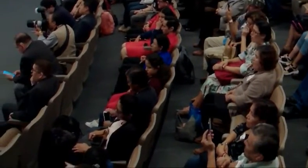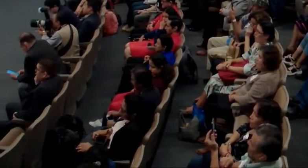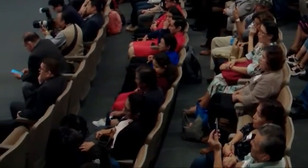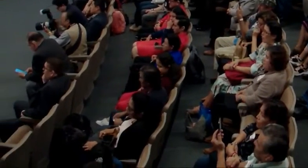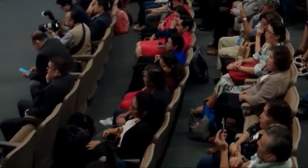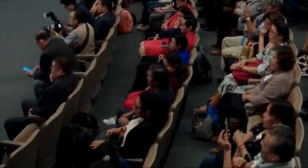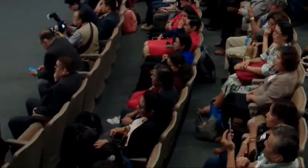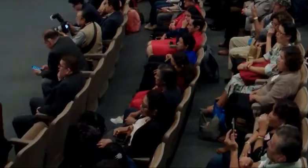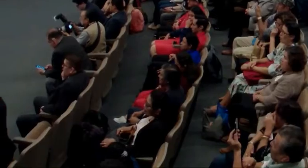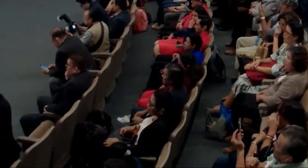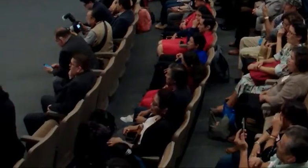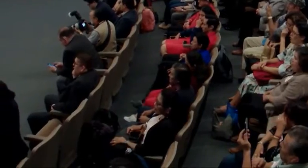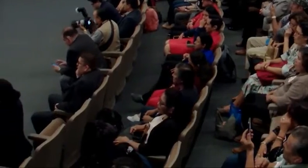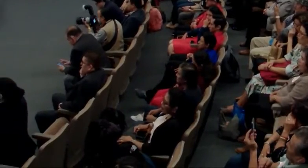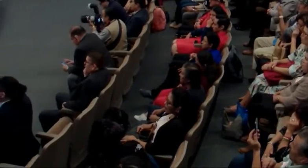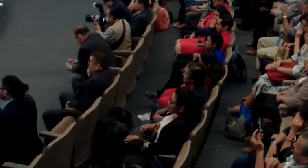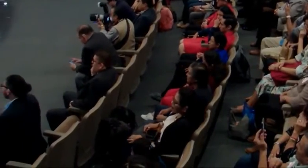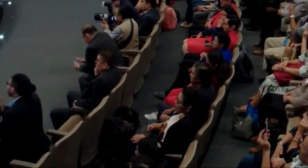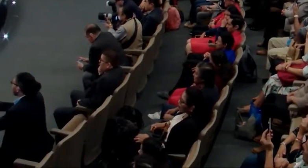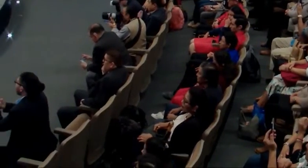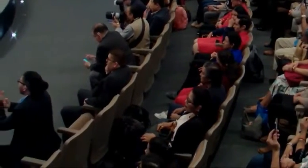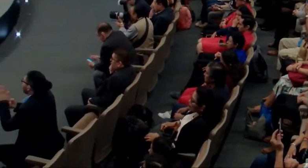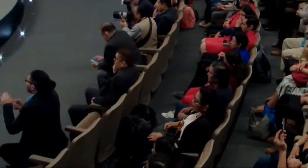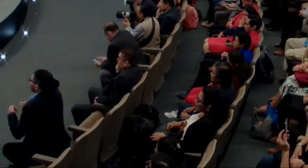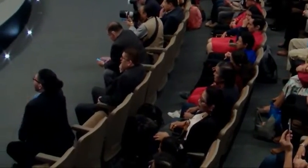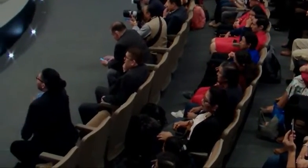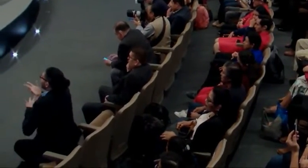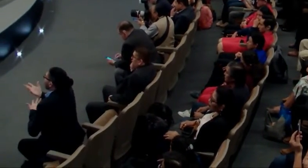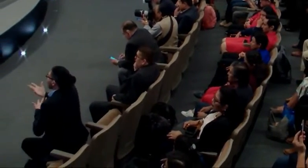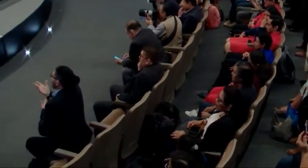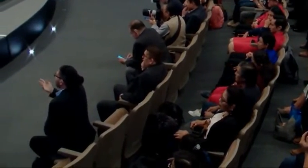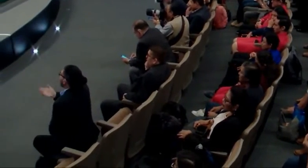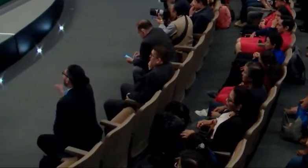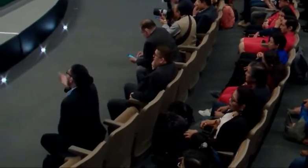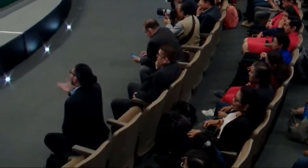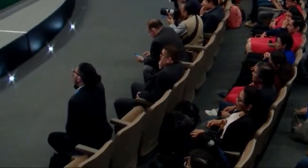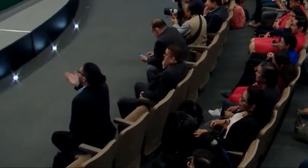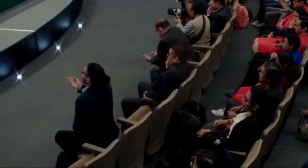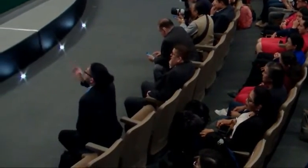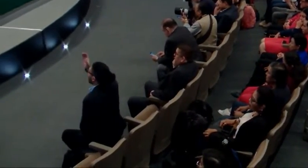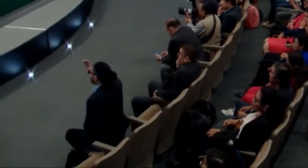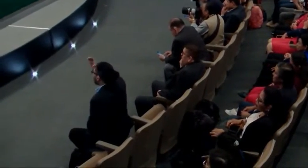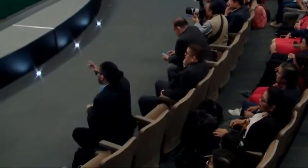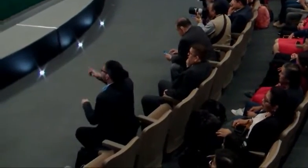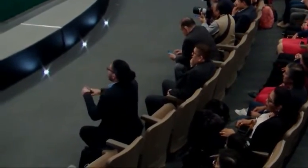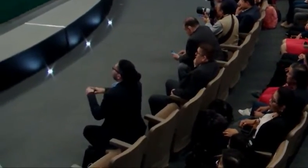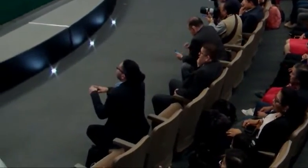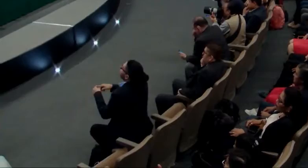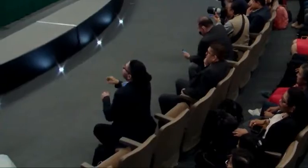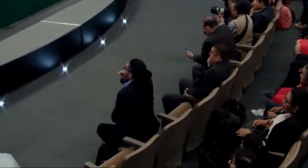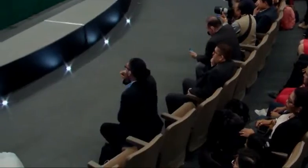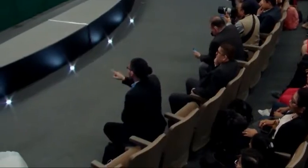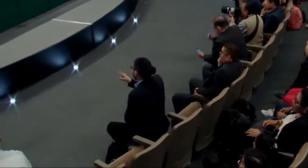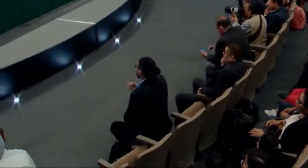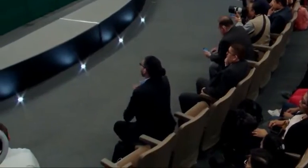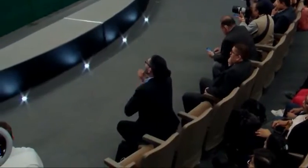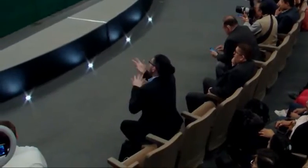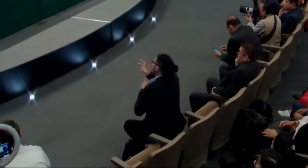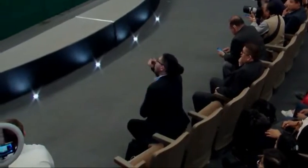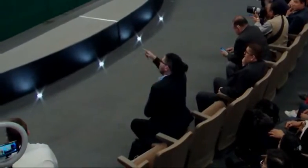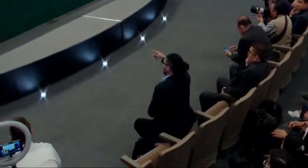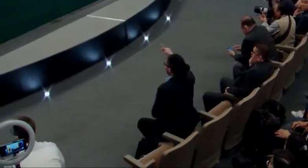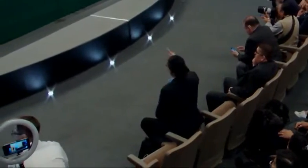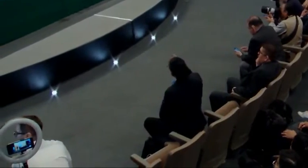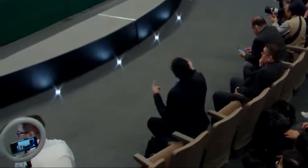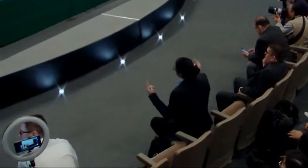expresiones culturales propias de su comunidad y transmitir las necesidades que tienen